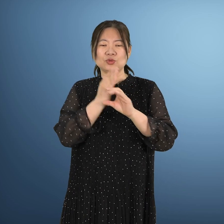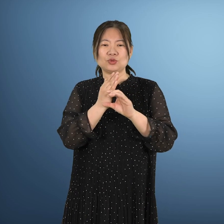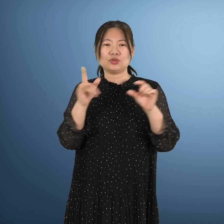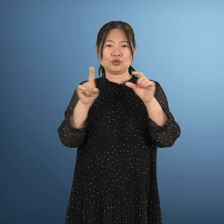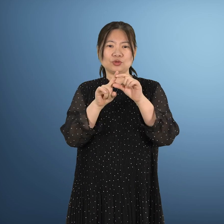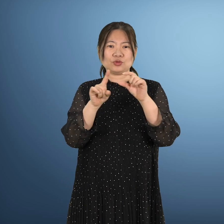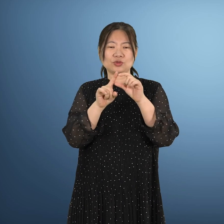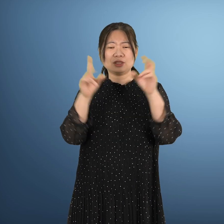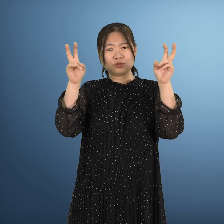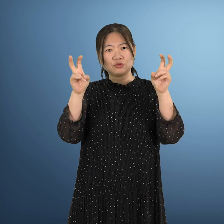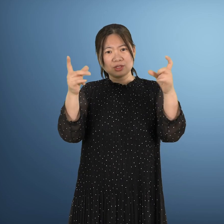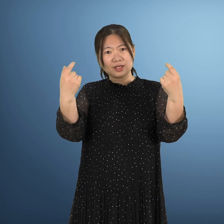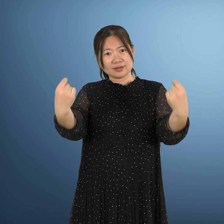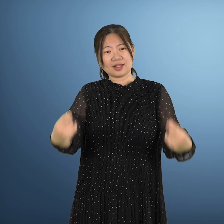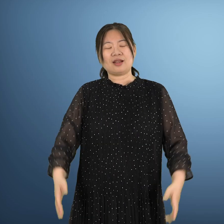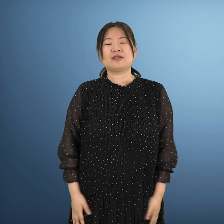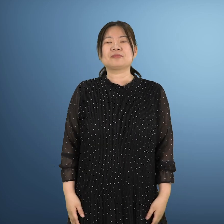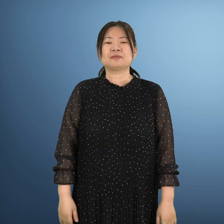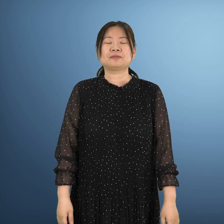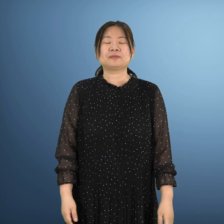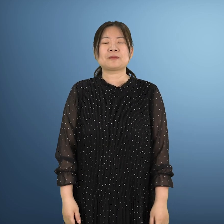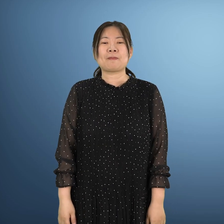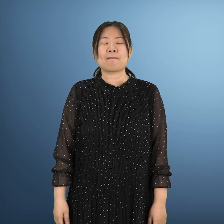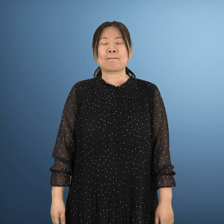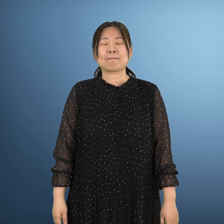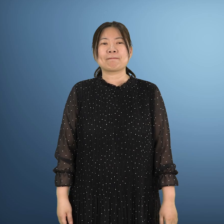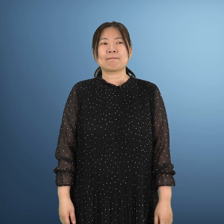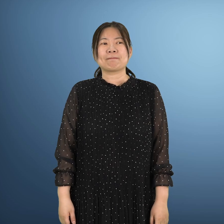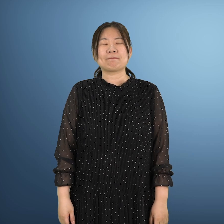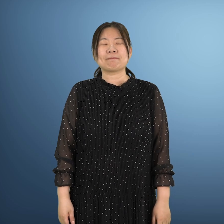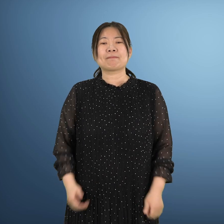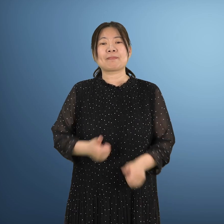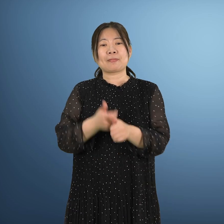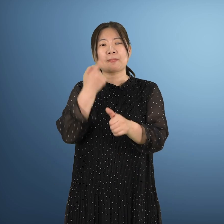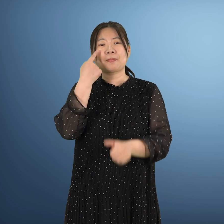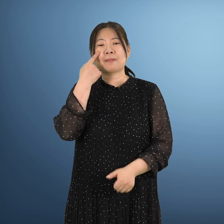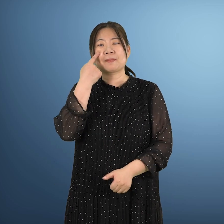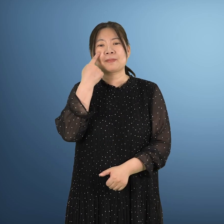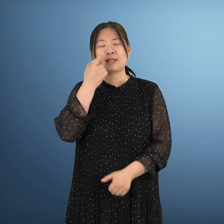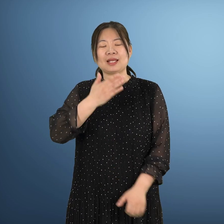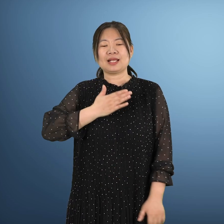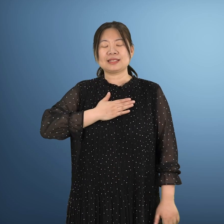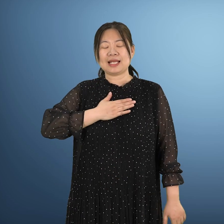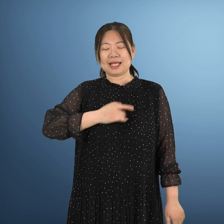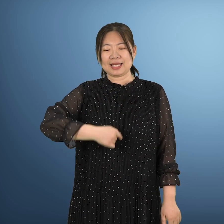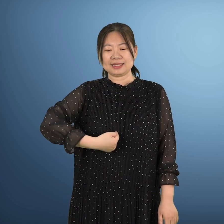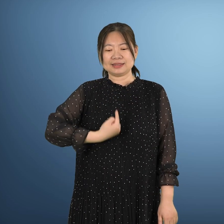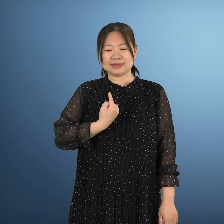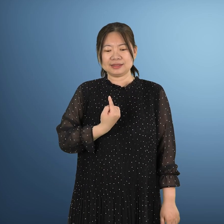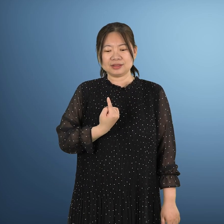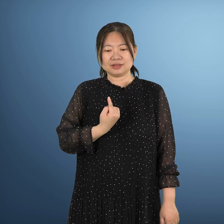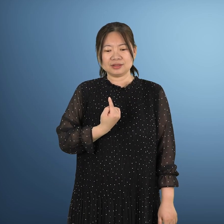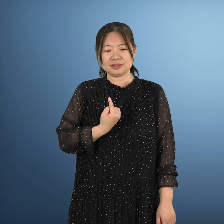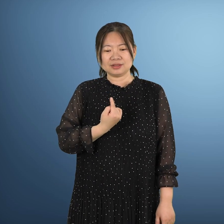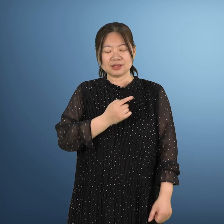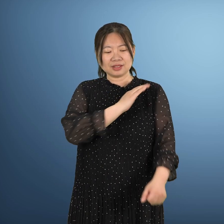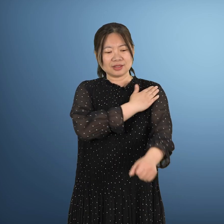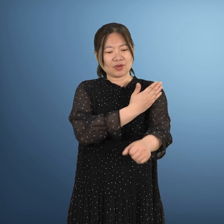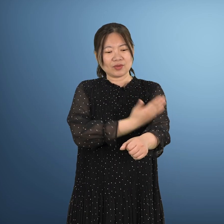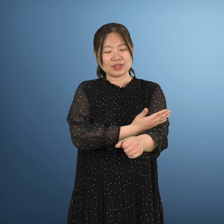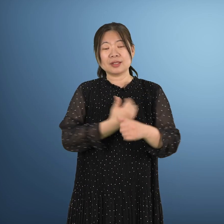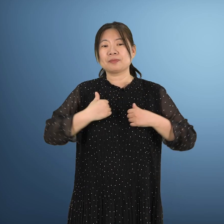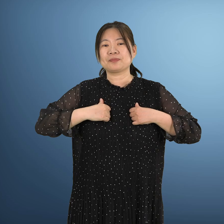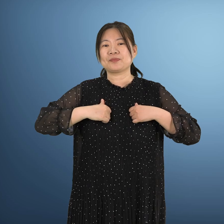핵심, 중심 단어가 됩니다. 따라서 해보십시다. 자기 권리